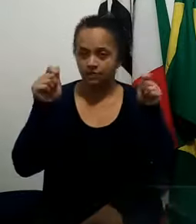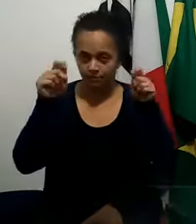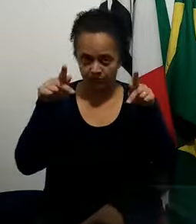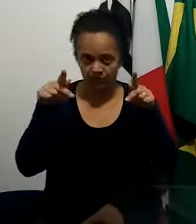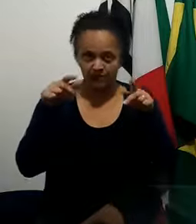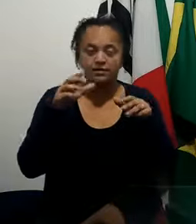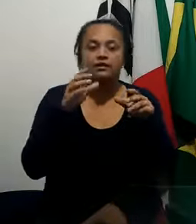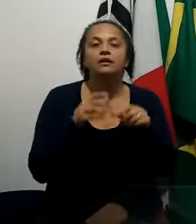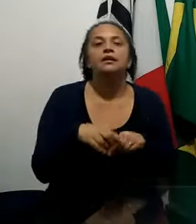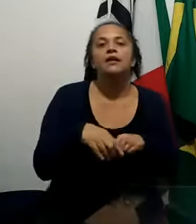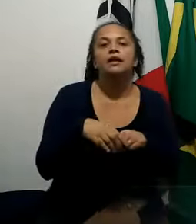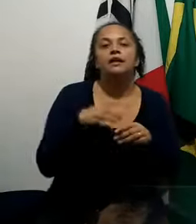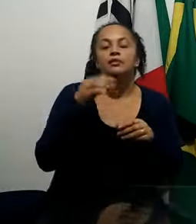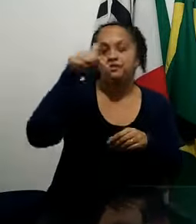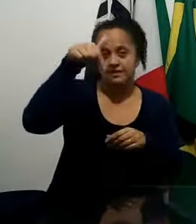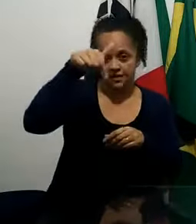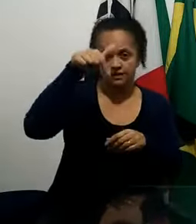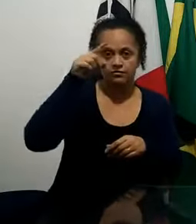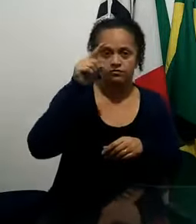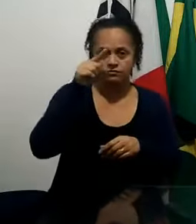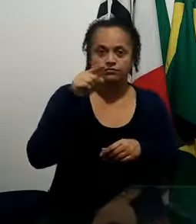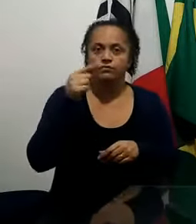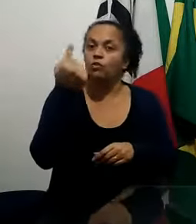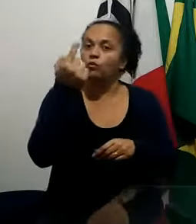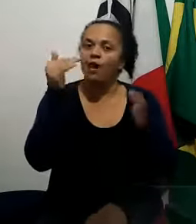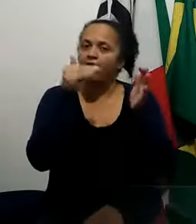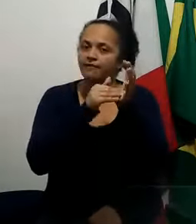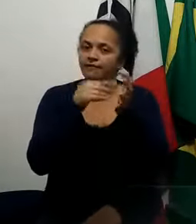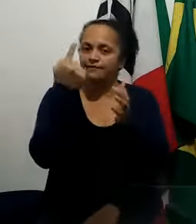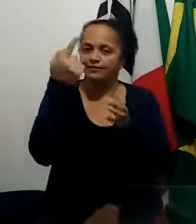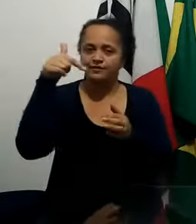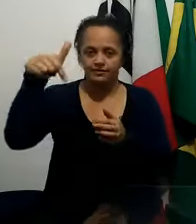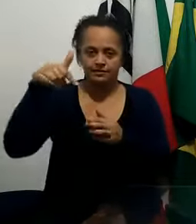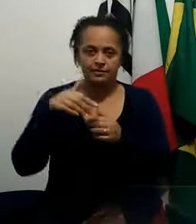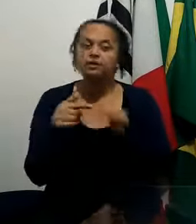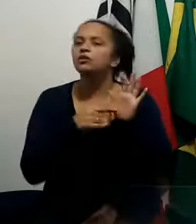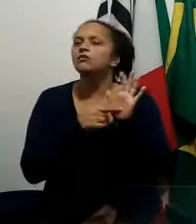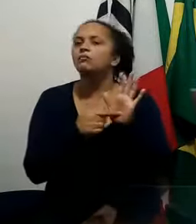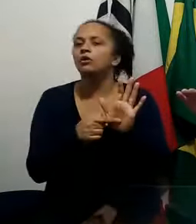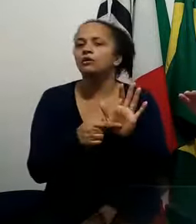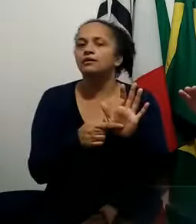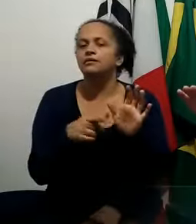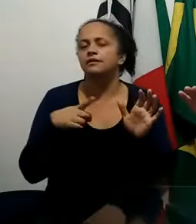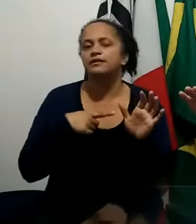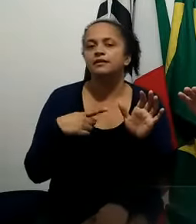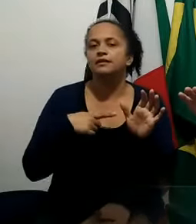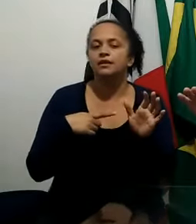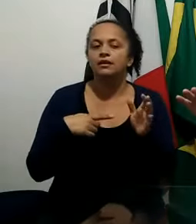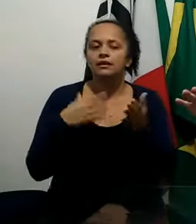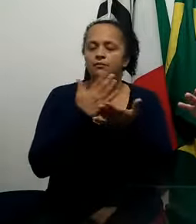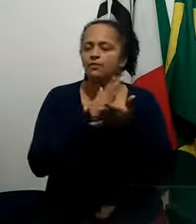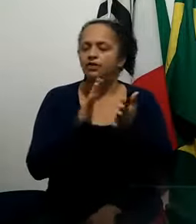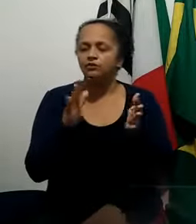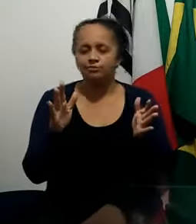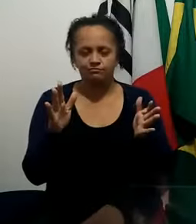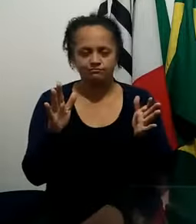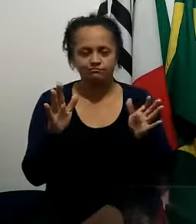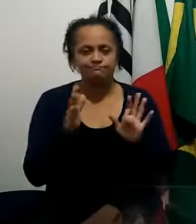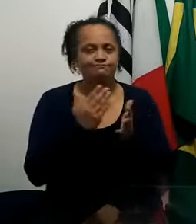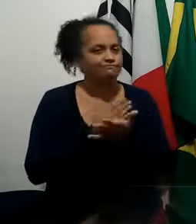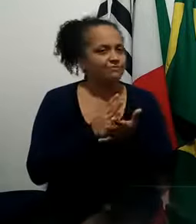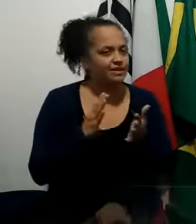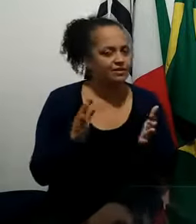17, aqui mostra uma pausa nesses juízos, né? Até que